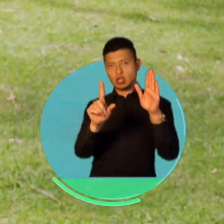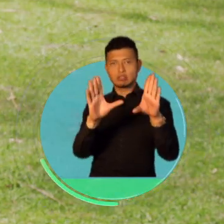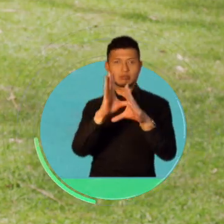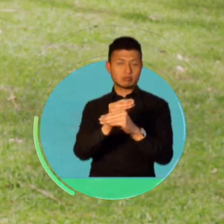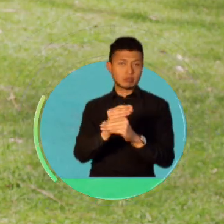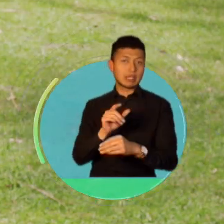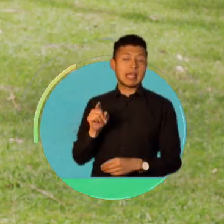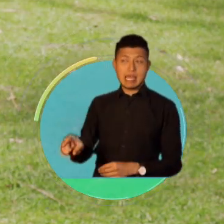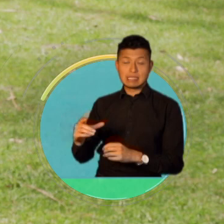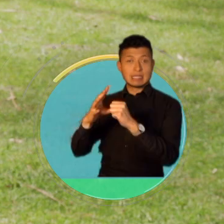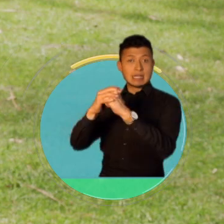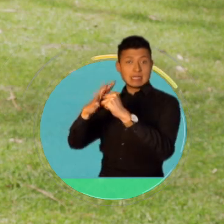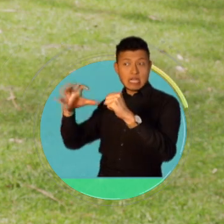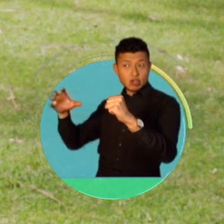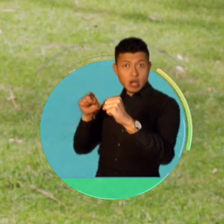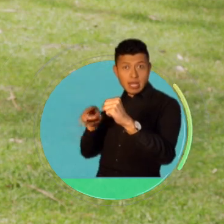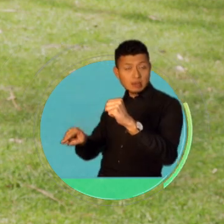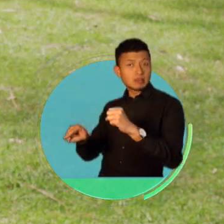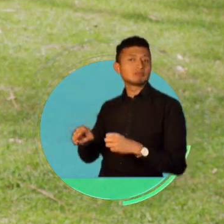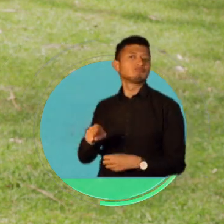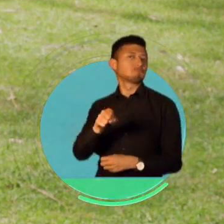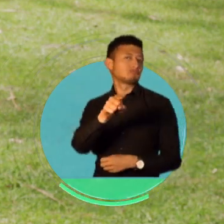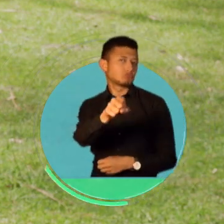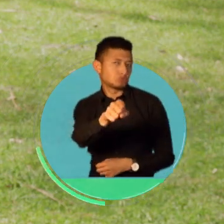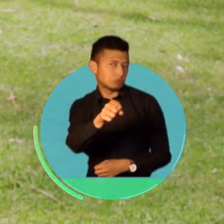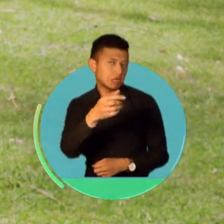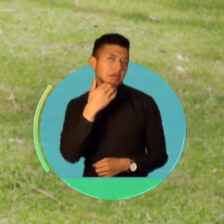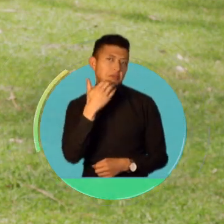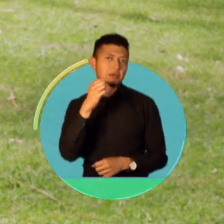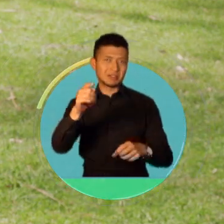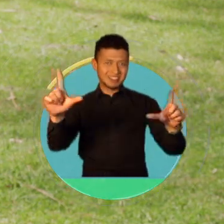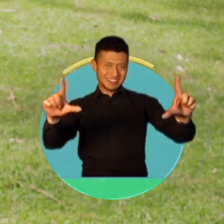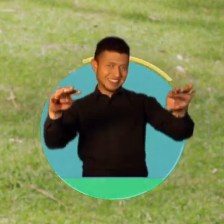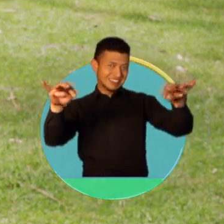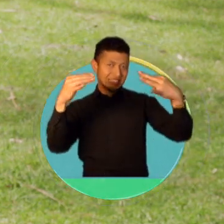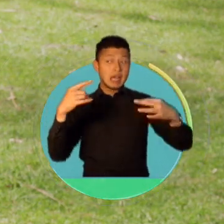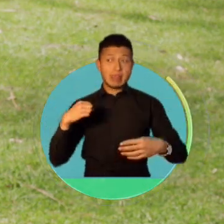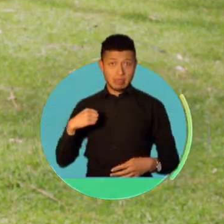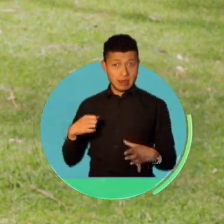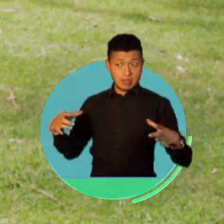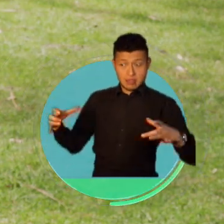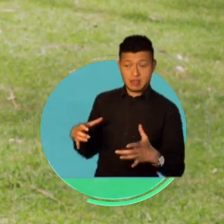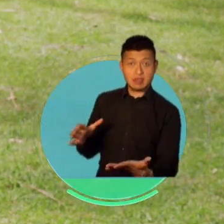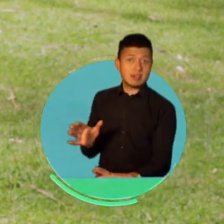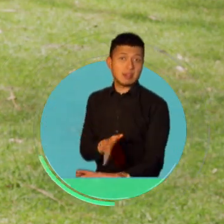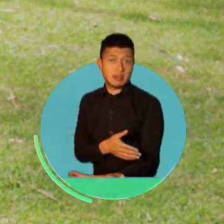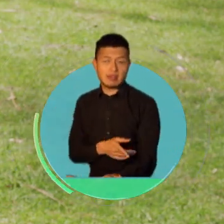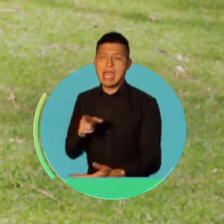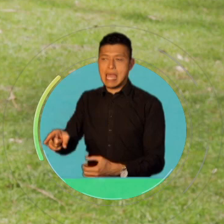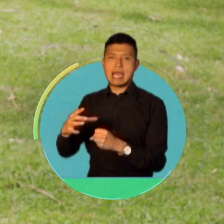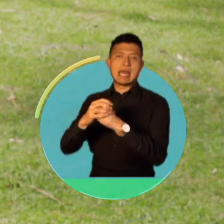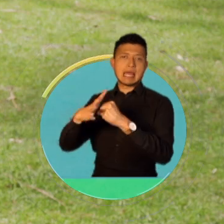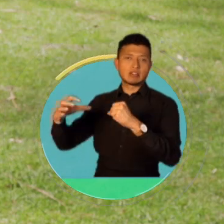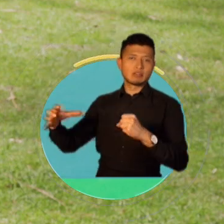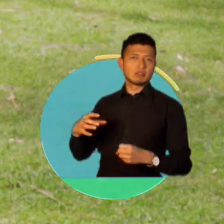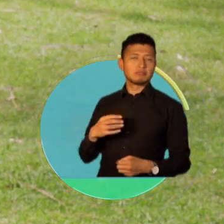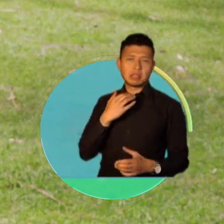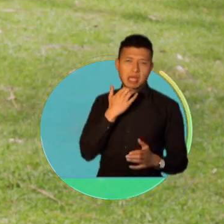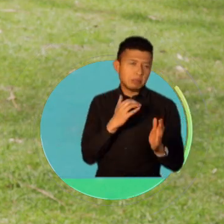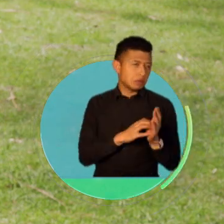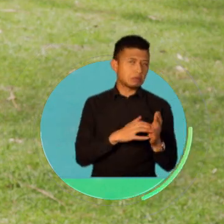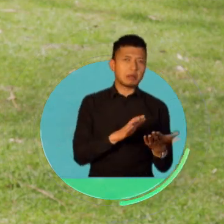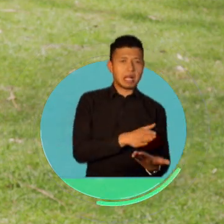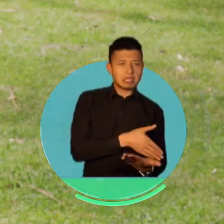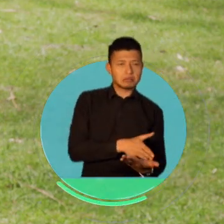Entonces resonantes es el espacio en donde si usted amigo televidente tiene una banda y tiene más